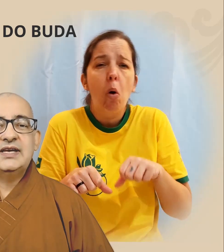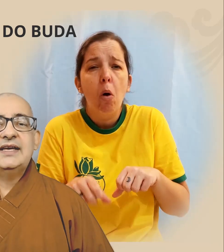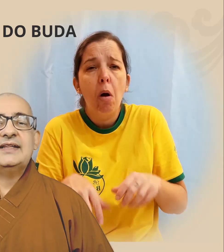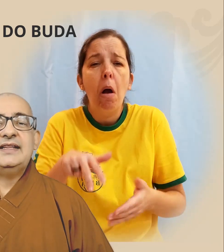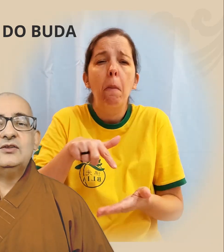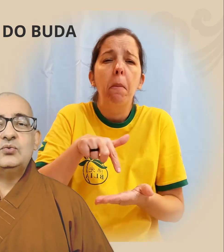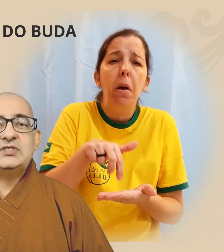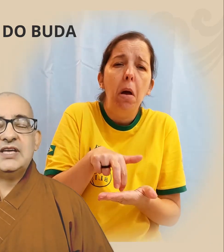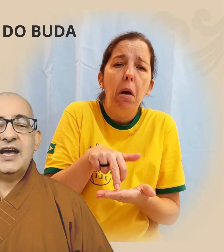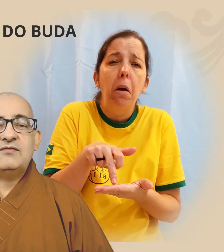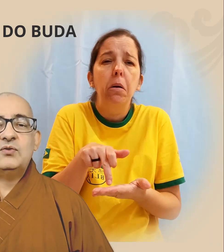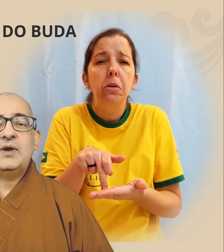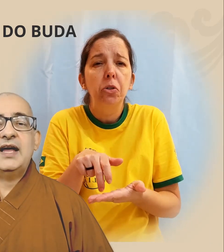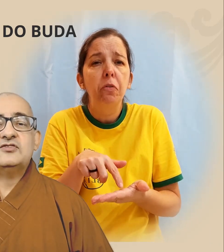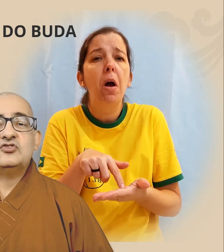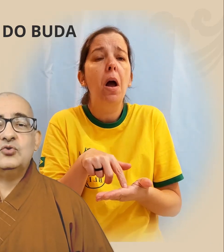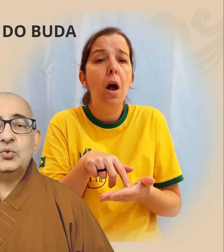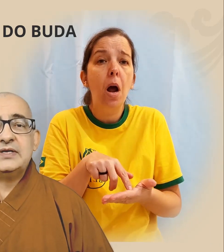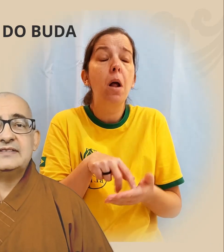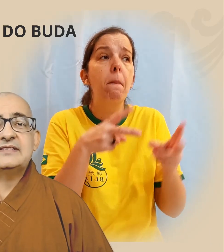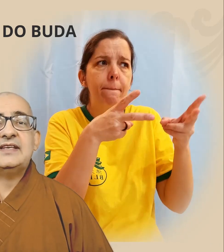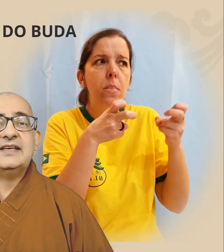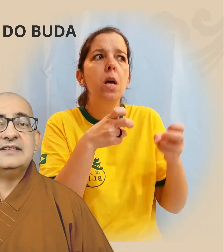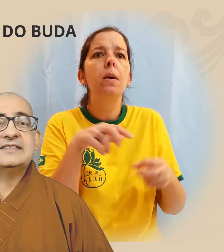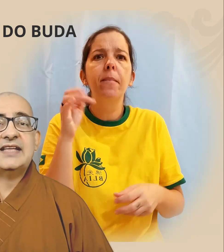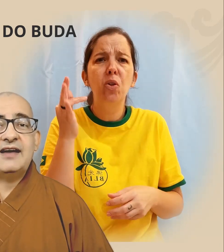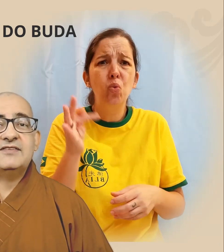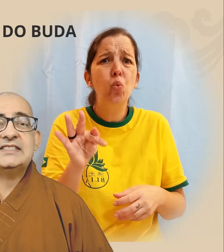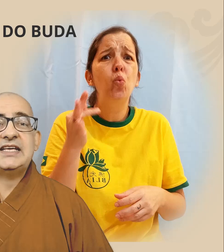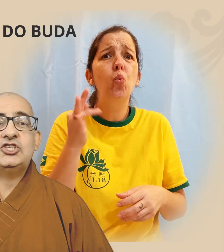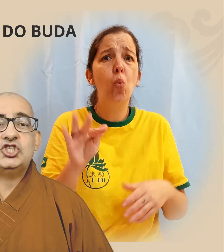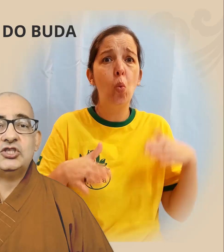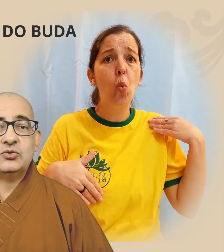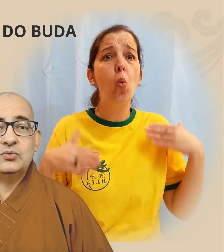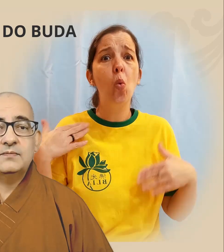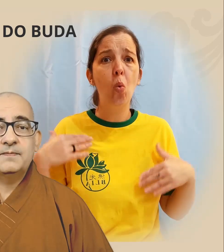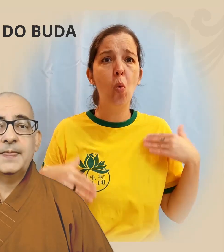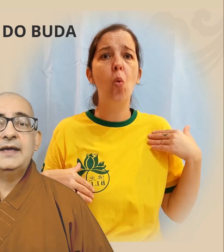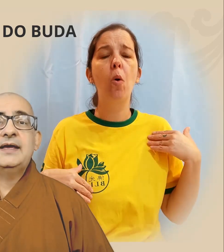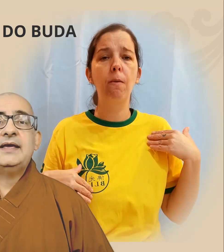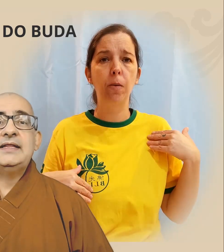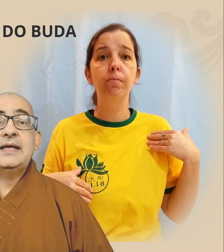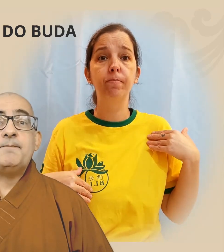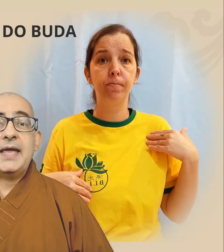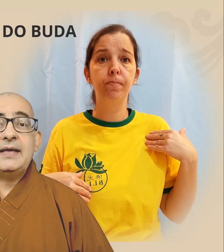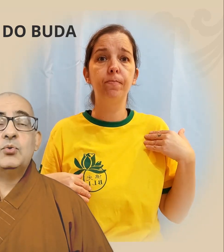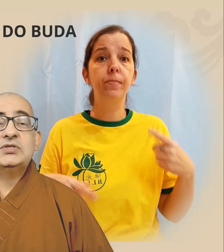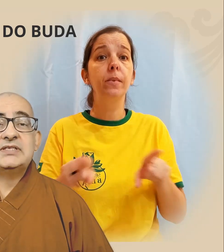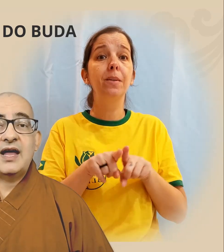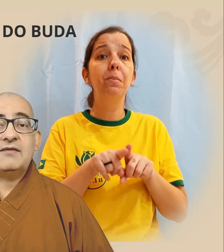lentos, denunciavam as dores que ele estava sentindo. E